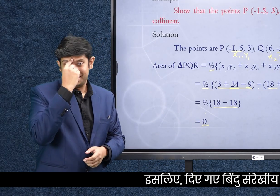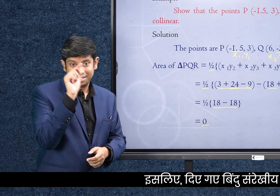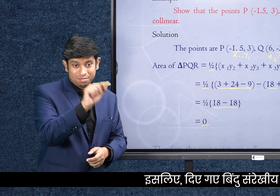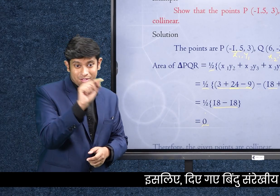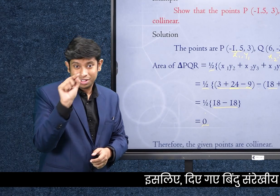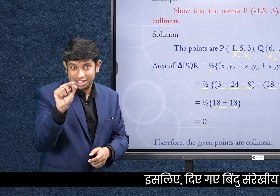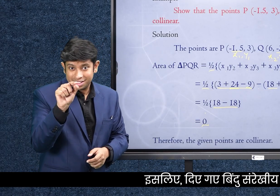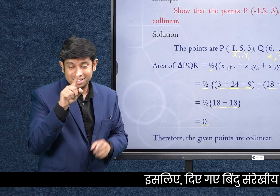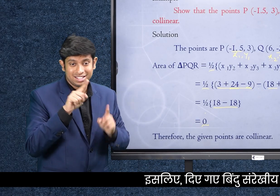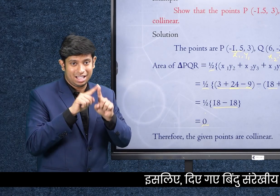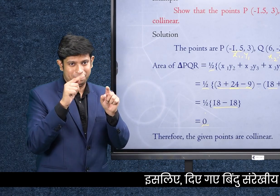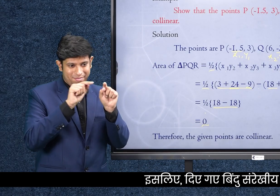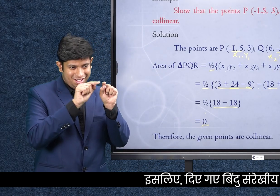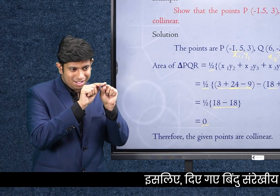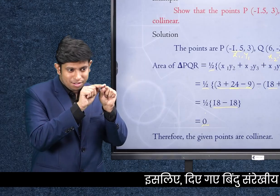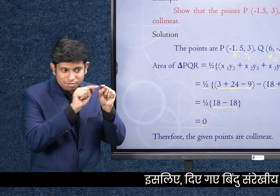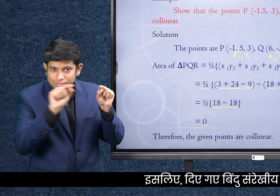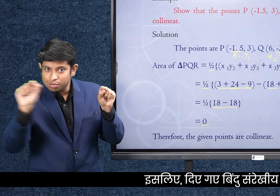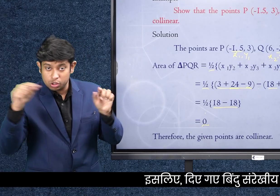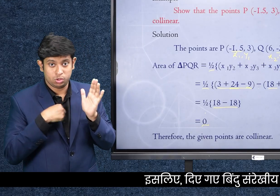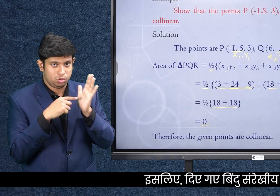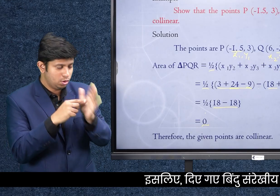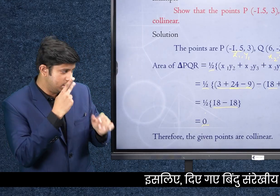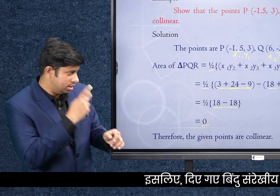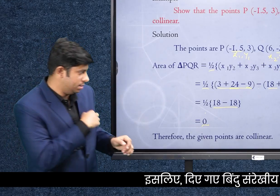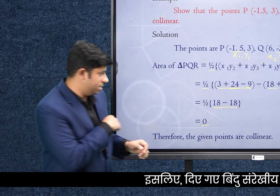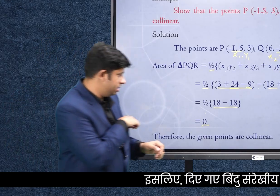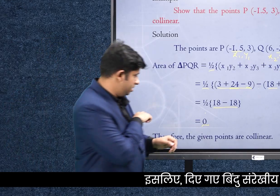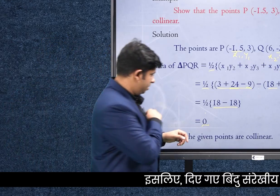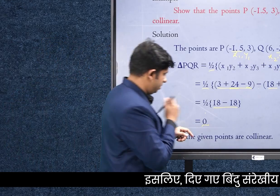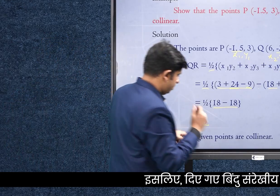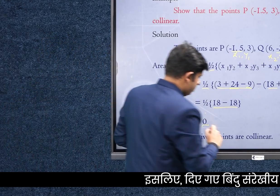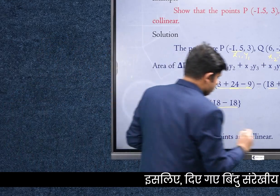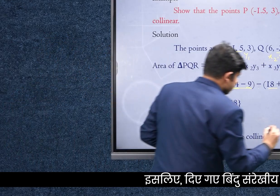इसलिए दिए गए बिंदु समरेखीय है।